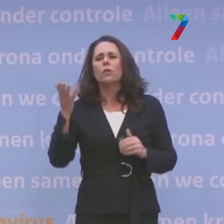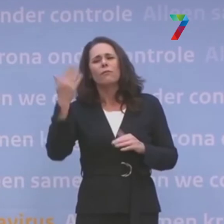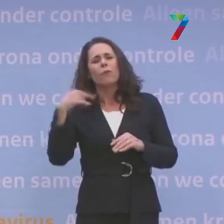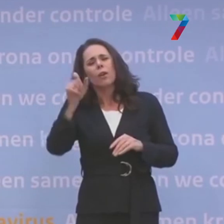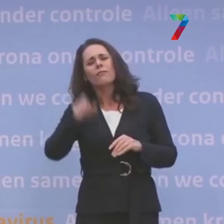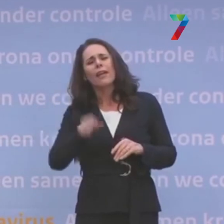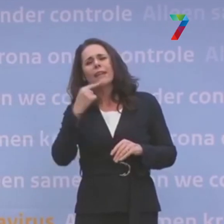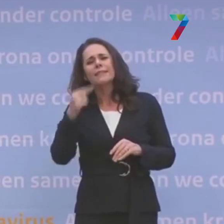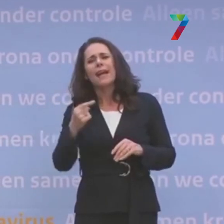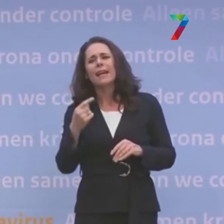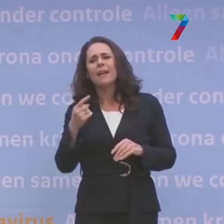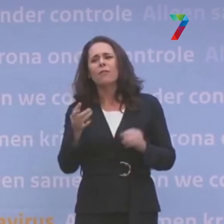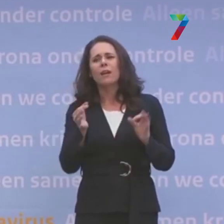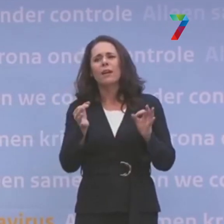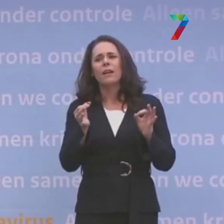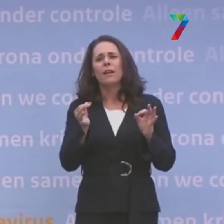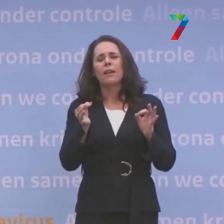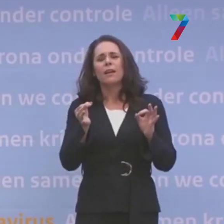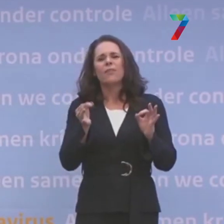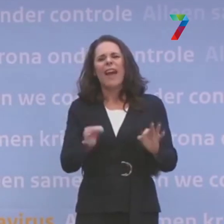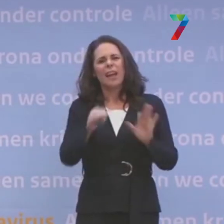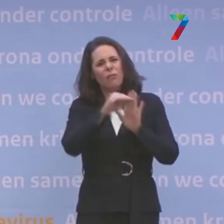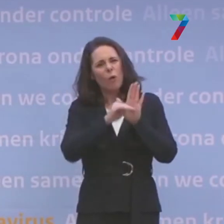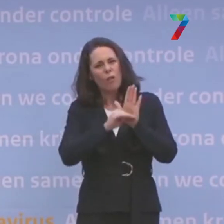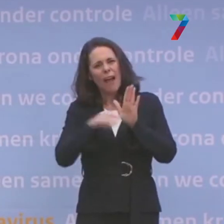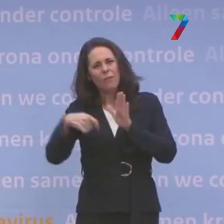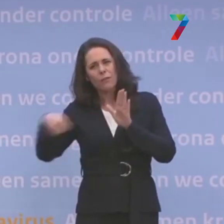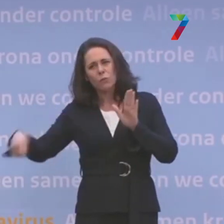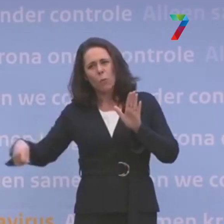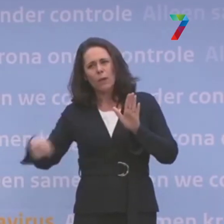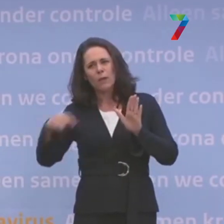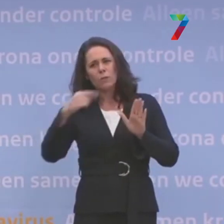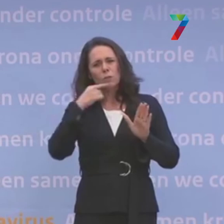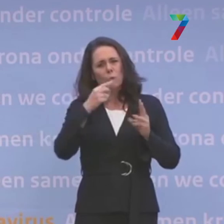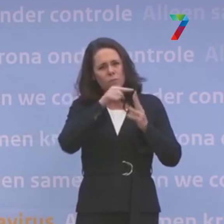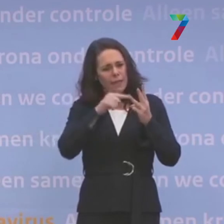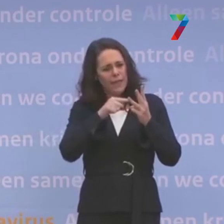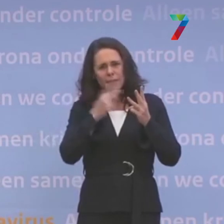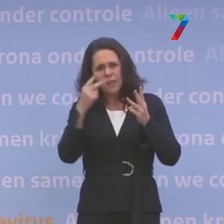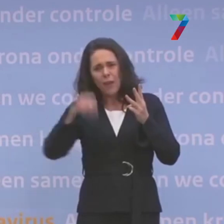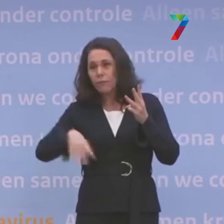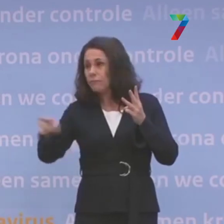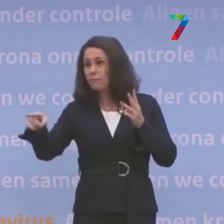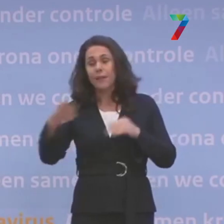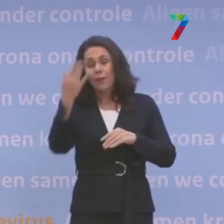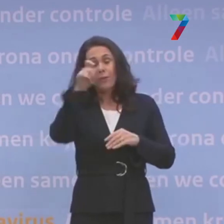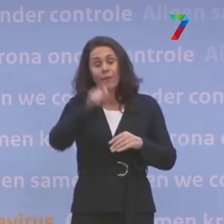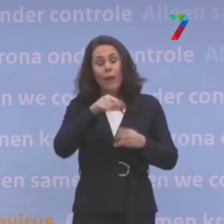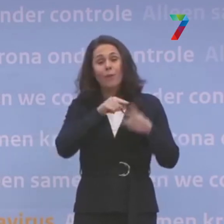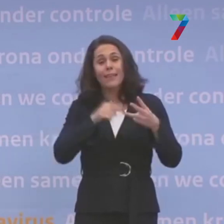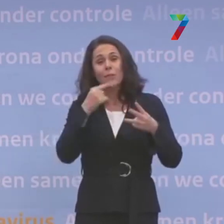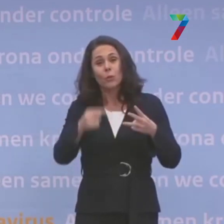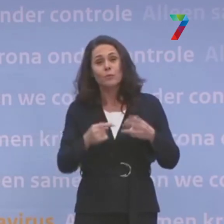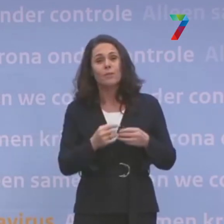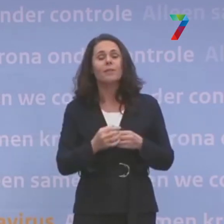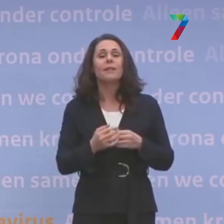vorige week had u het over 5 voorwaarden om te kunnen versoepelen. Nu hoor ik u er 3 noemen. Zijn er 2 afgevallen? Nee, ik heb vorige week deze 3 genoemd. Een paar weken geleden